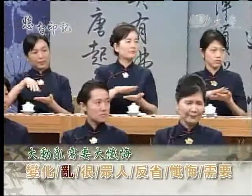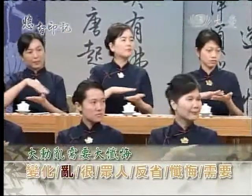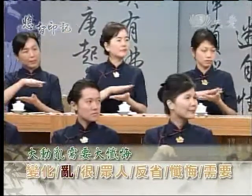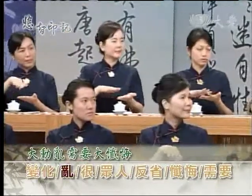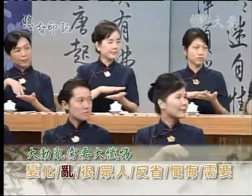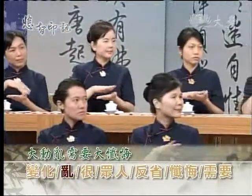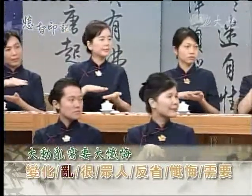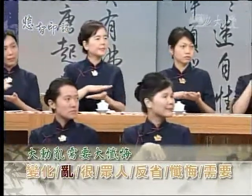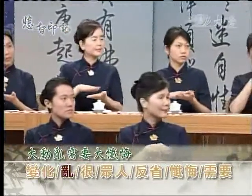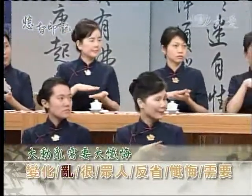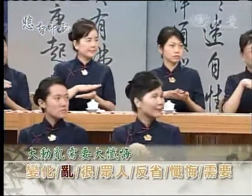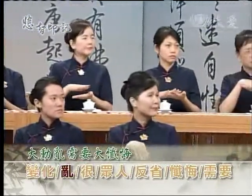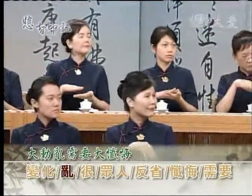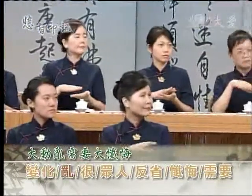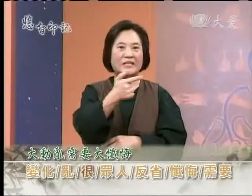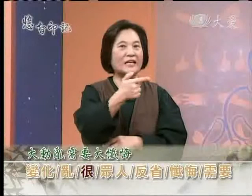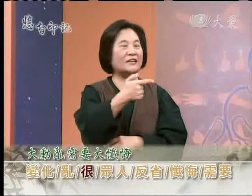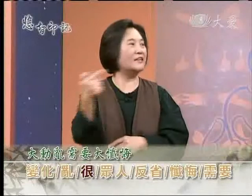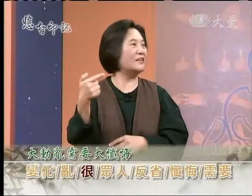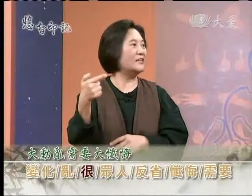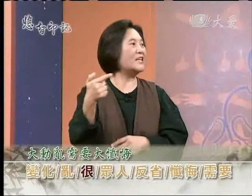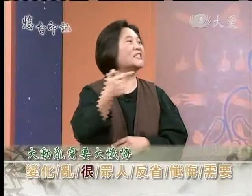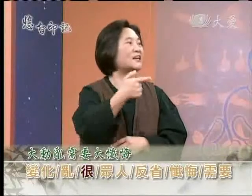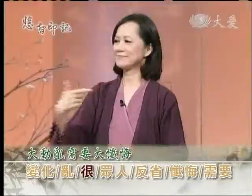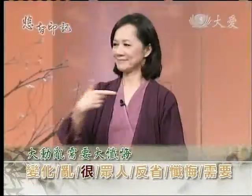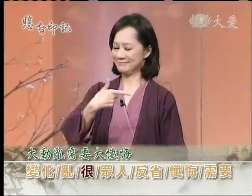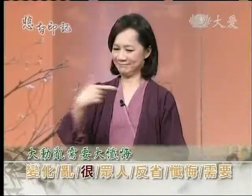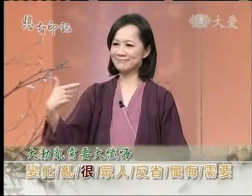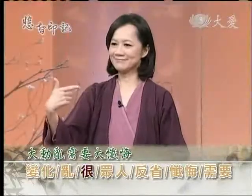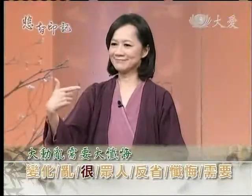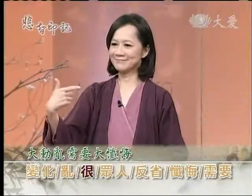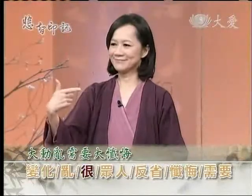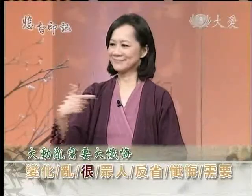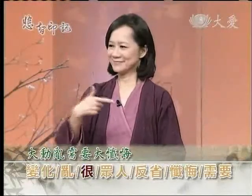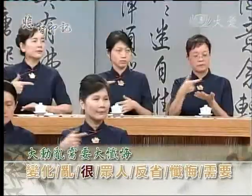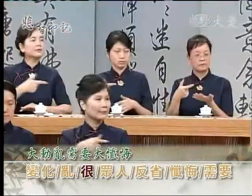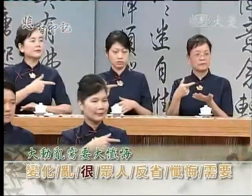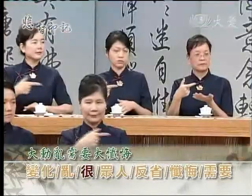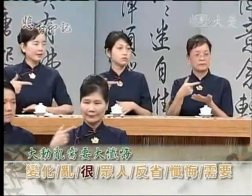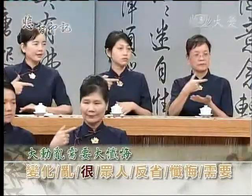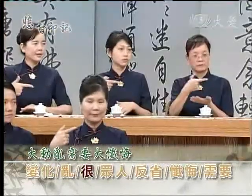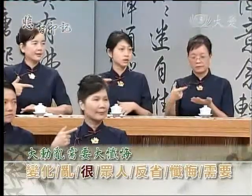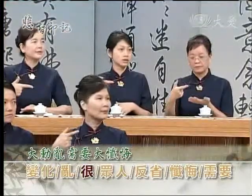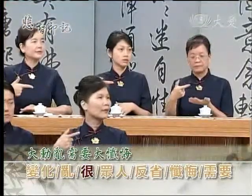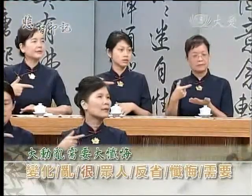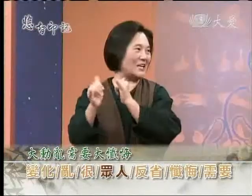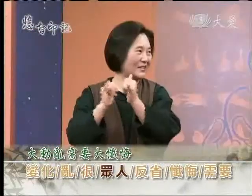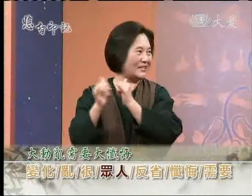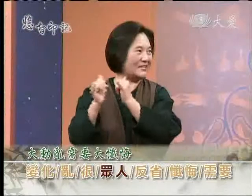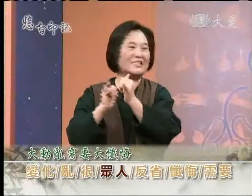嘛，大，所以我后面会加一个 很， 加强语气，那个很需要怎么样呢？需要众人，这是这